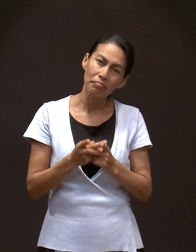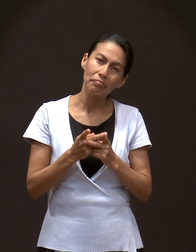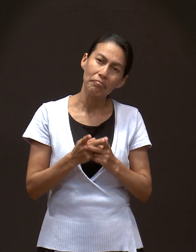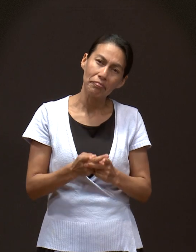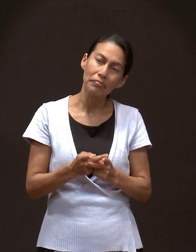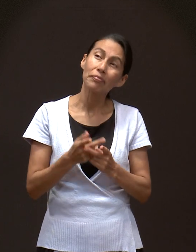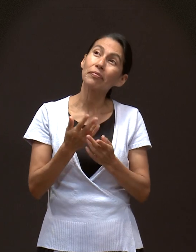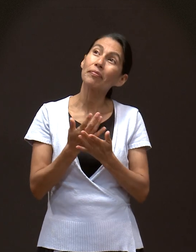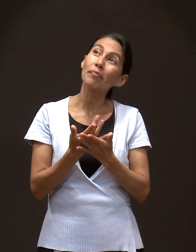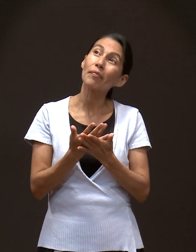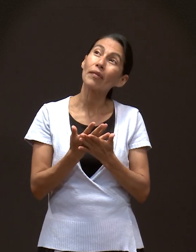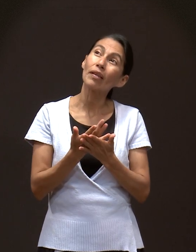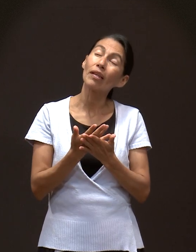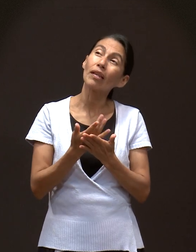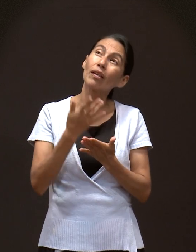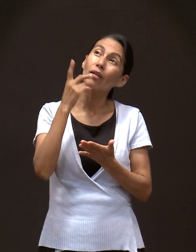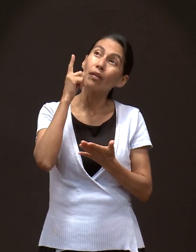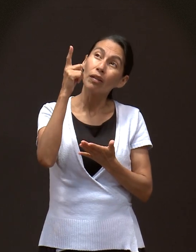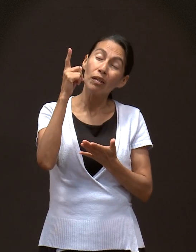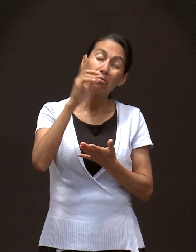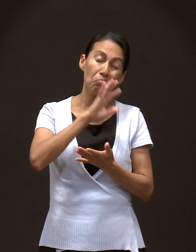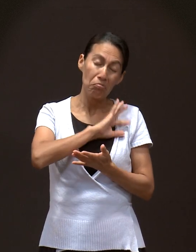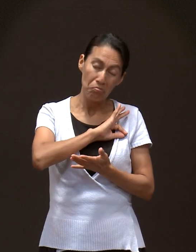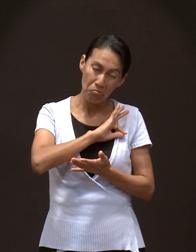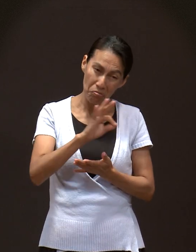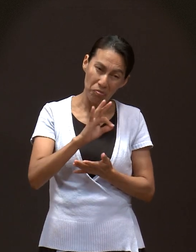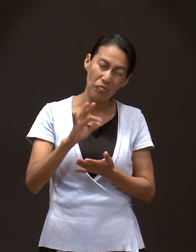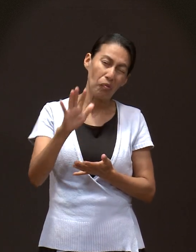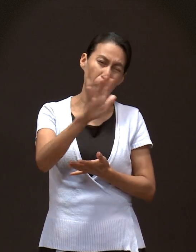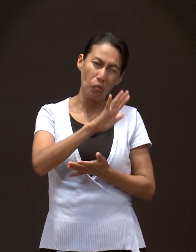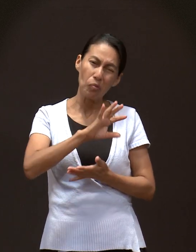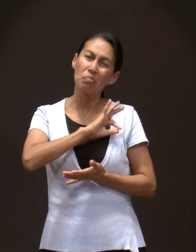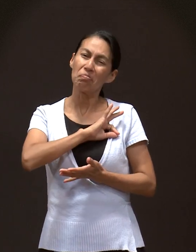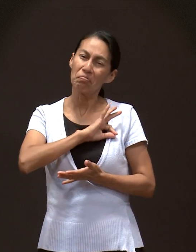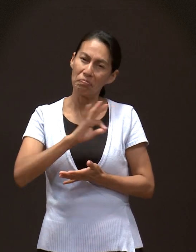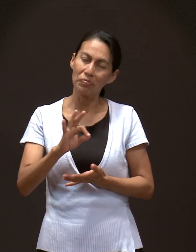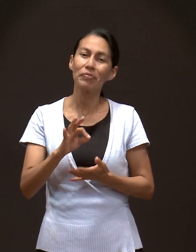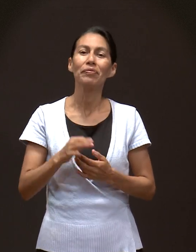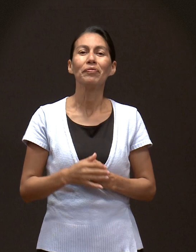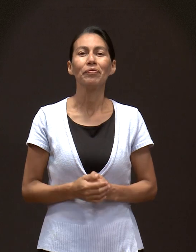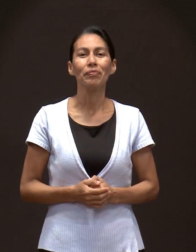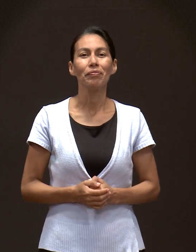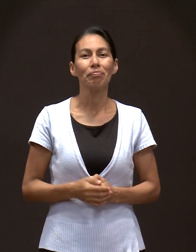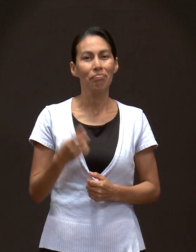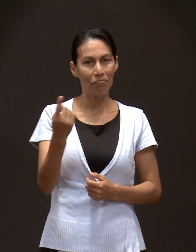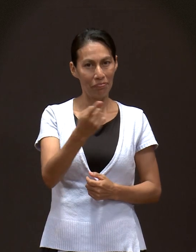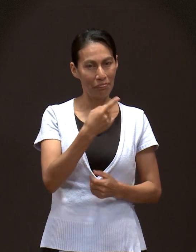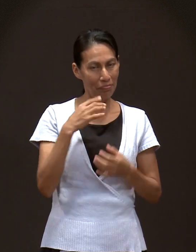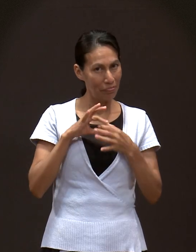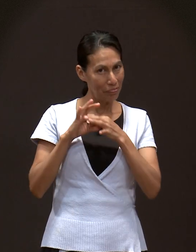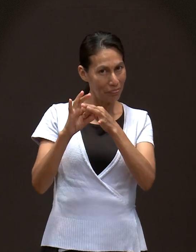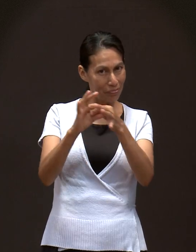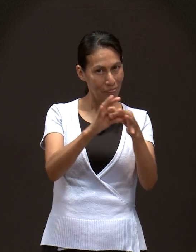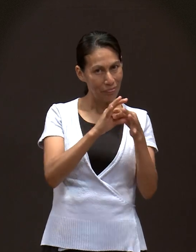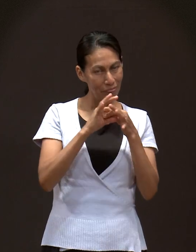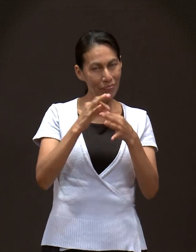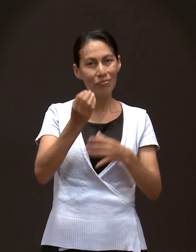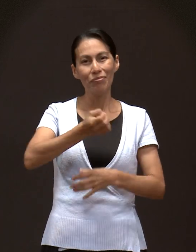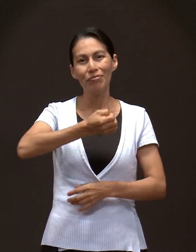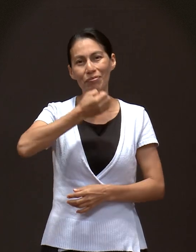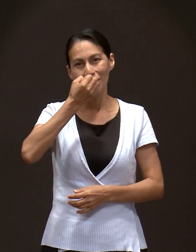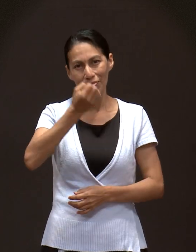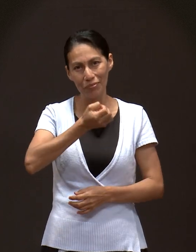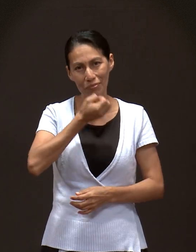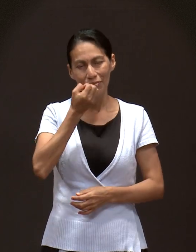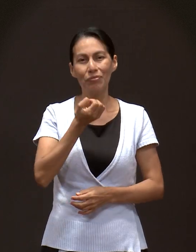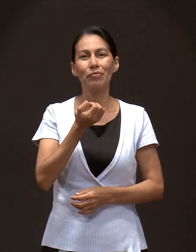esperando todo de él, porque él es de posibilidades infinitas. Así que, unámonos